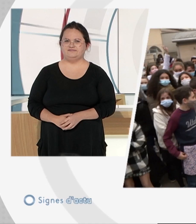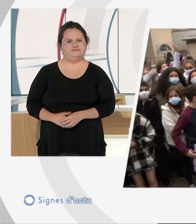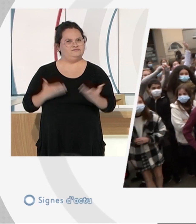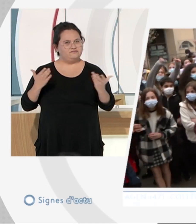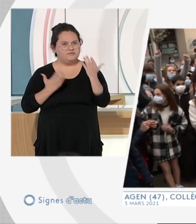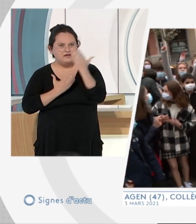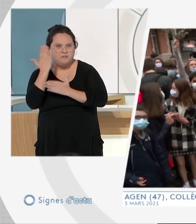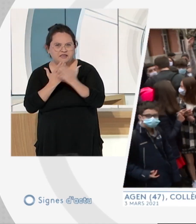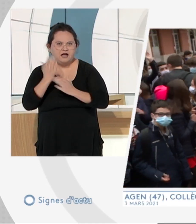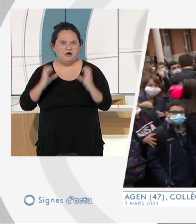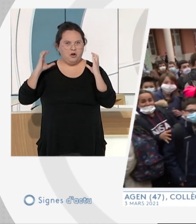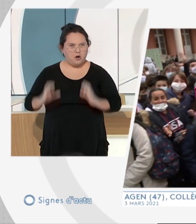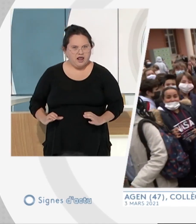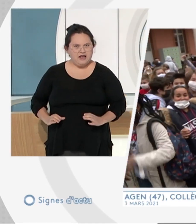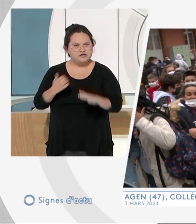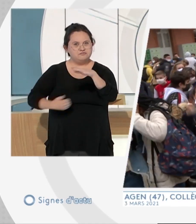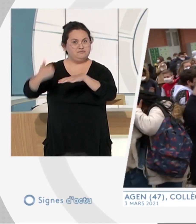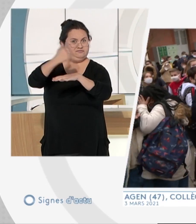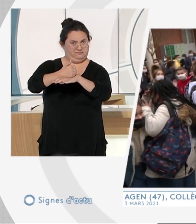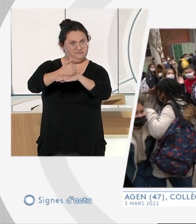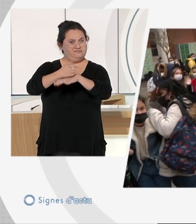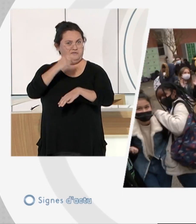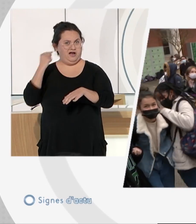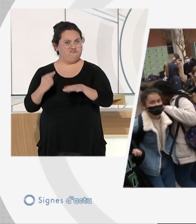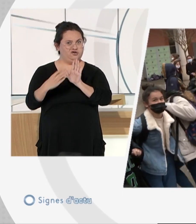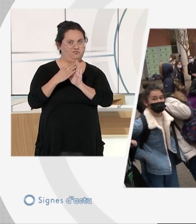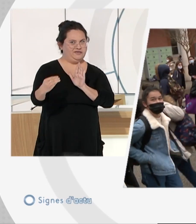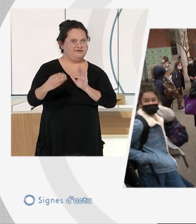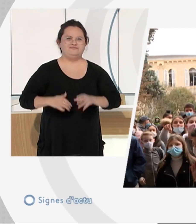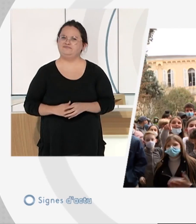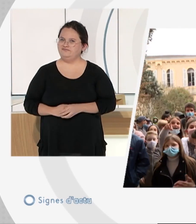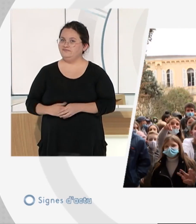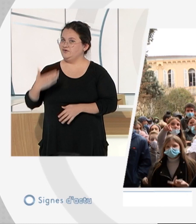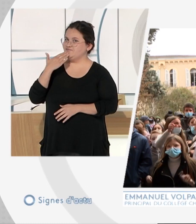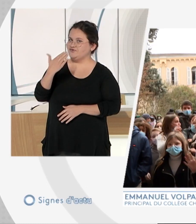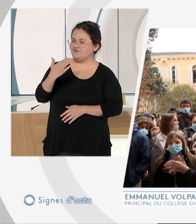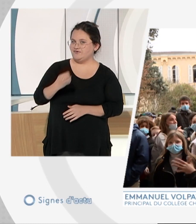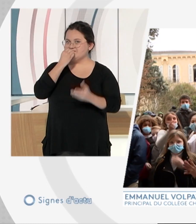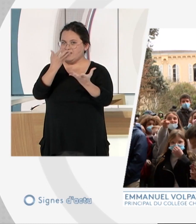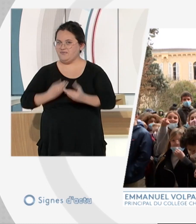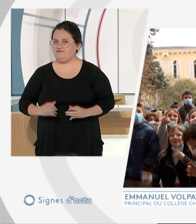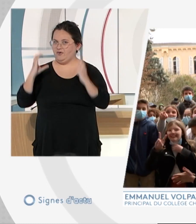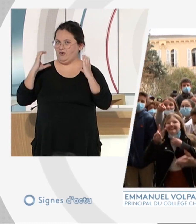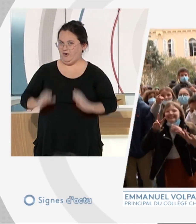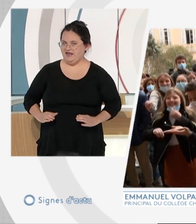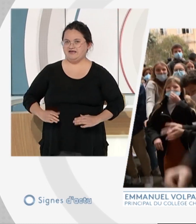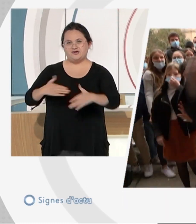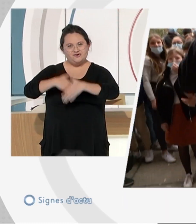Ce matin, au collège, c'est le principal qui donne le ton. Bonjour, bienvenue au collège Chaumier pour la